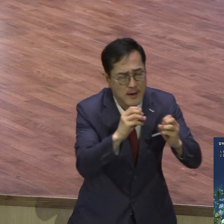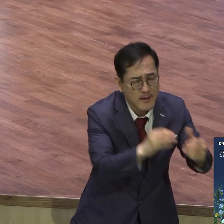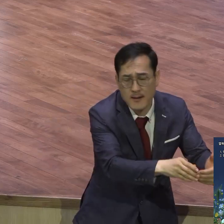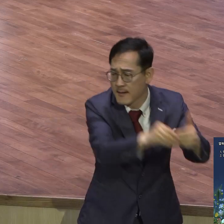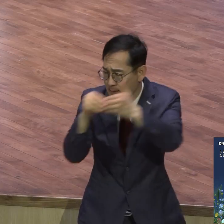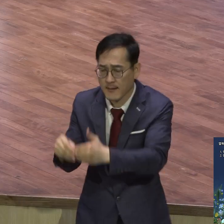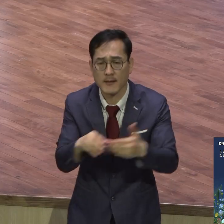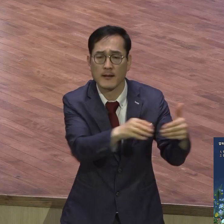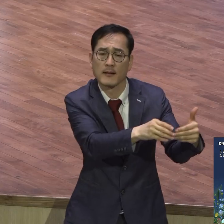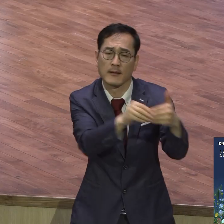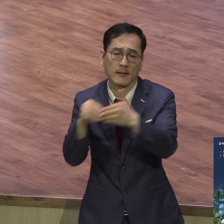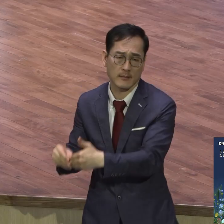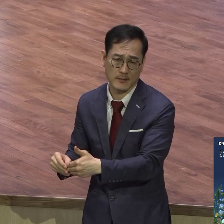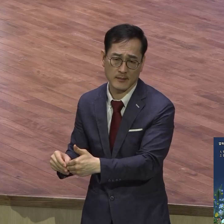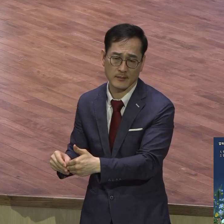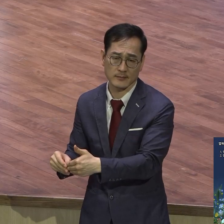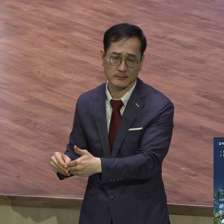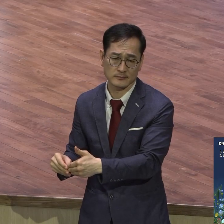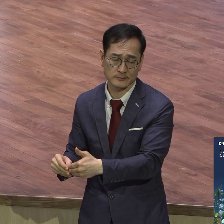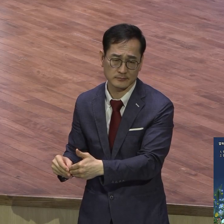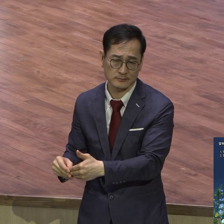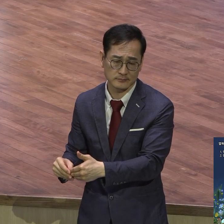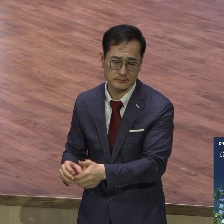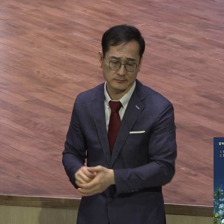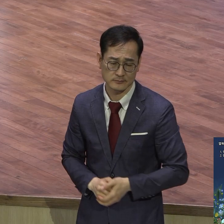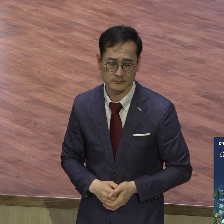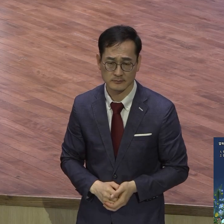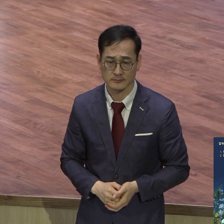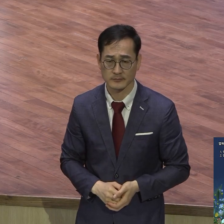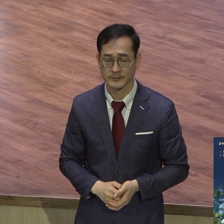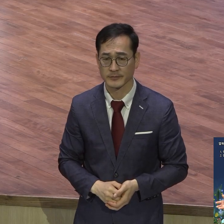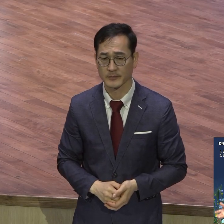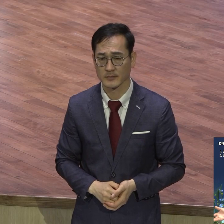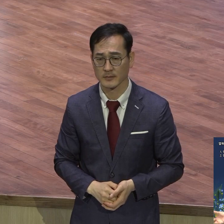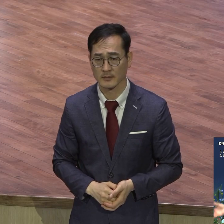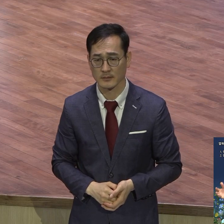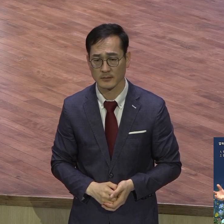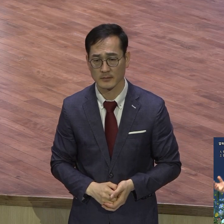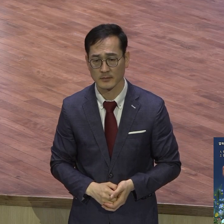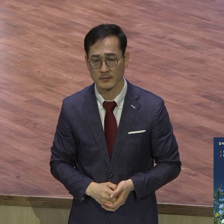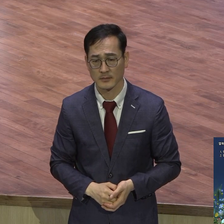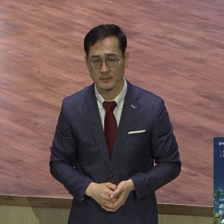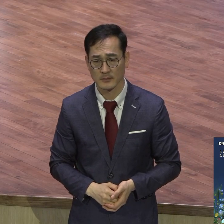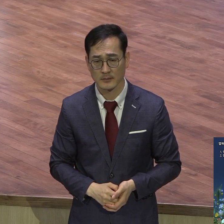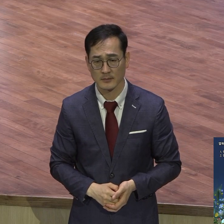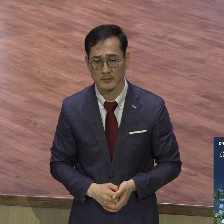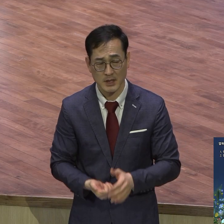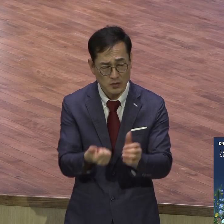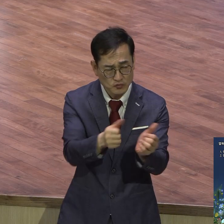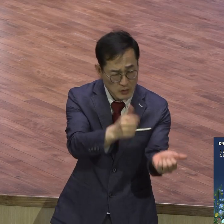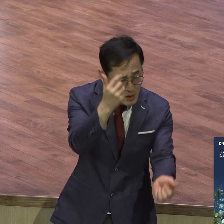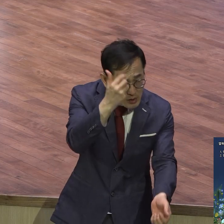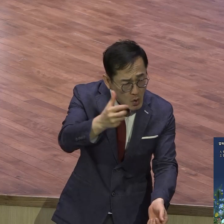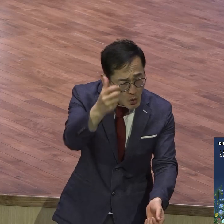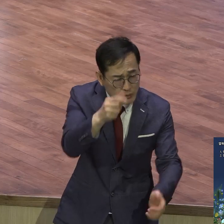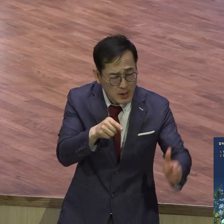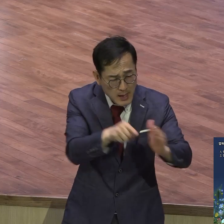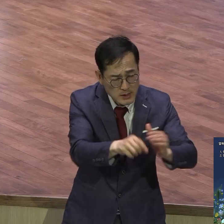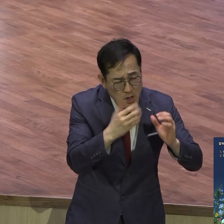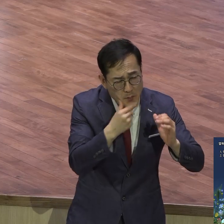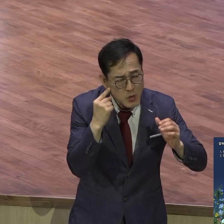샌드 나가서 성교 우리도 알지 못한 종족 가본적도 없는 그 영혼들에게 보금을 증가해서 구원하기 위해서 하나님 얼마나